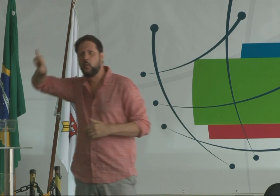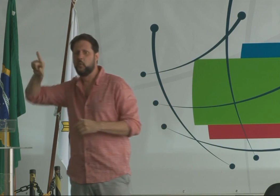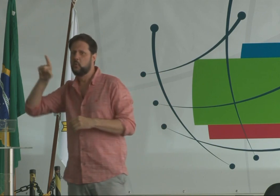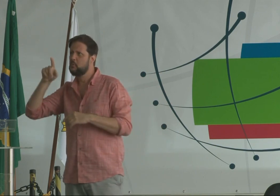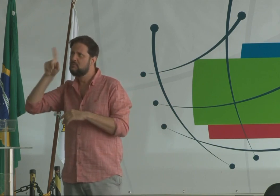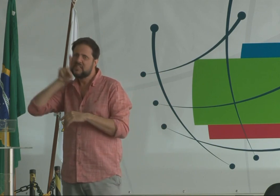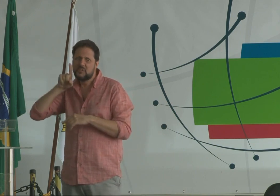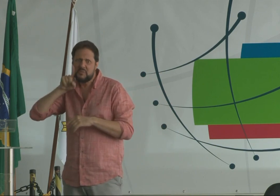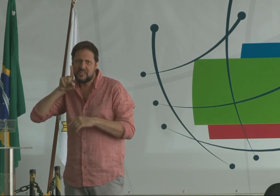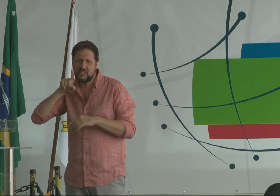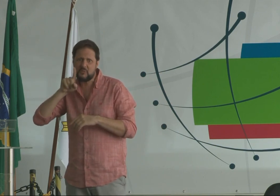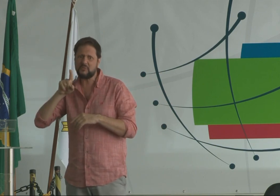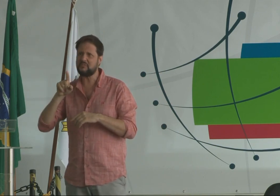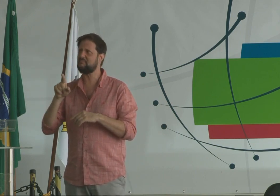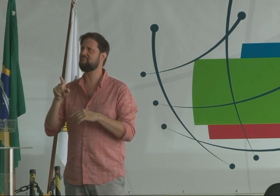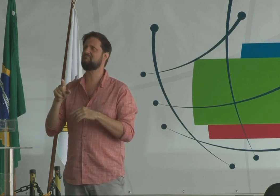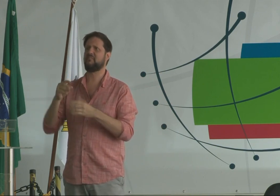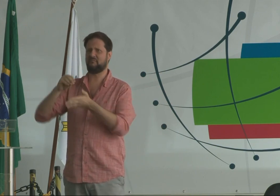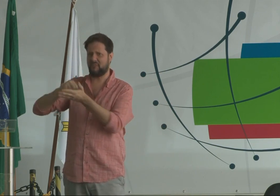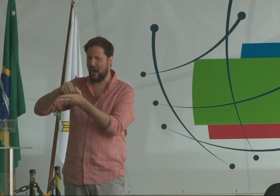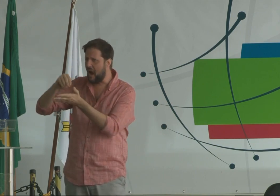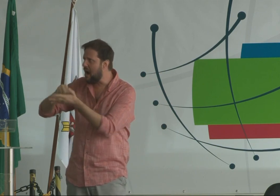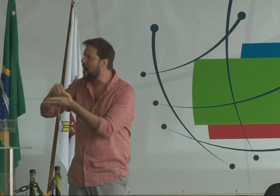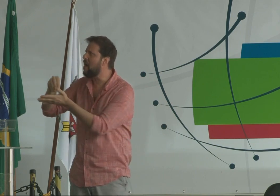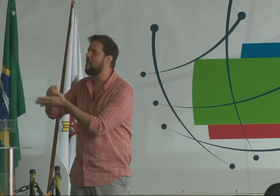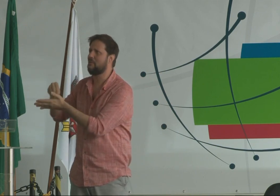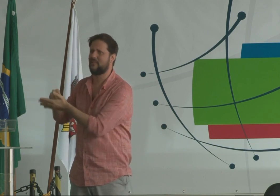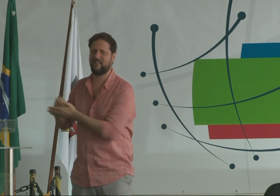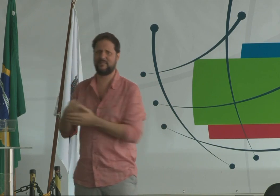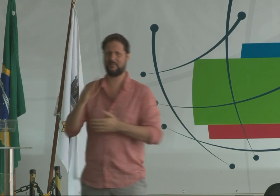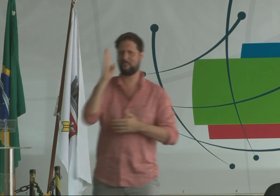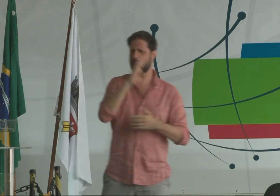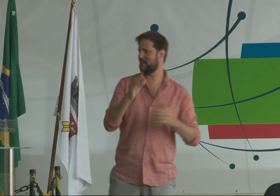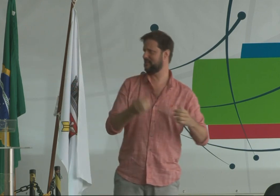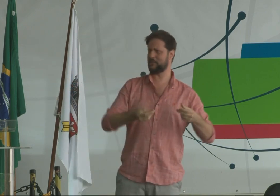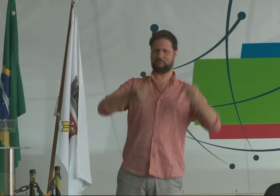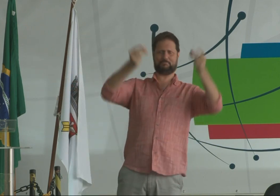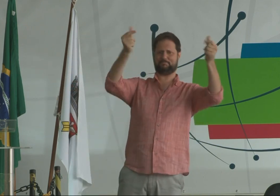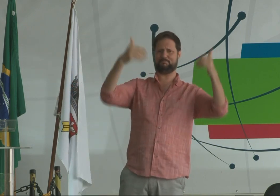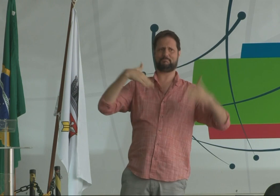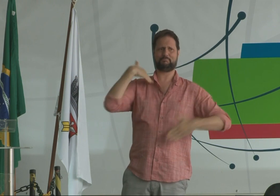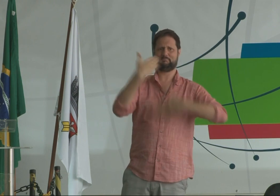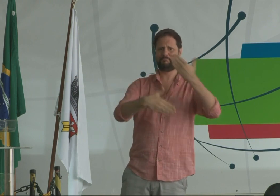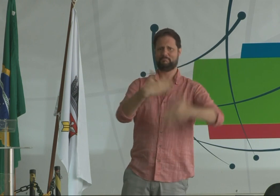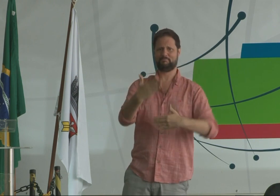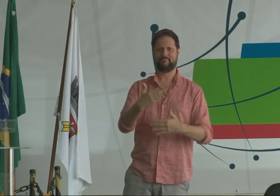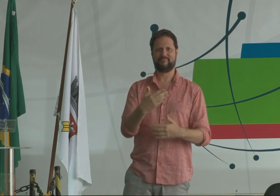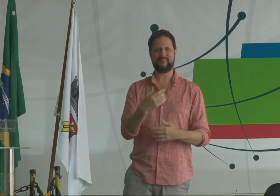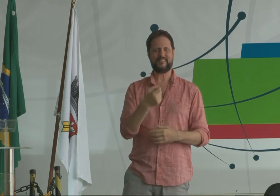coisas. Se eu chego, por exemplo, lá nos Estados Unidos, eu percebo que essas questões de atletismo, elas também estão